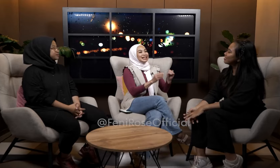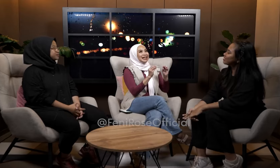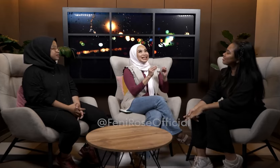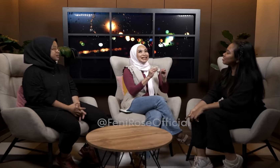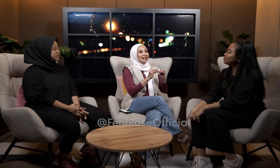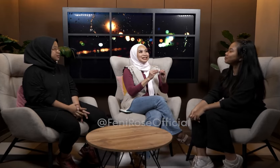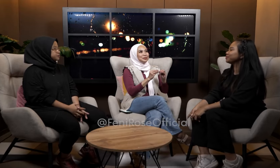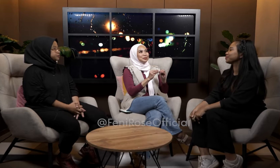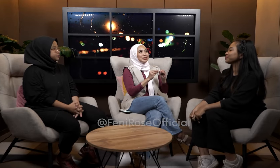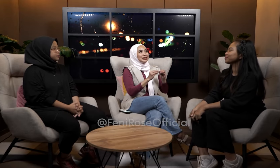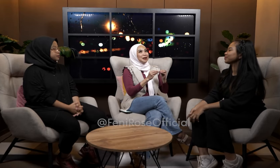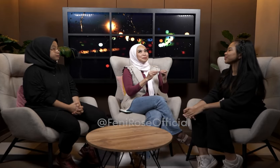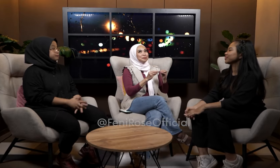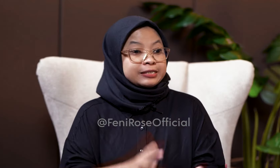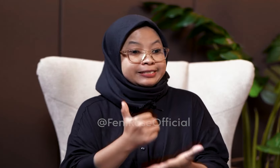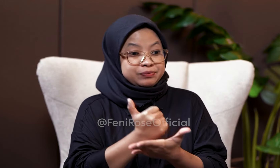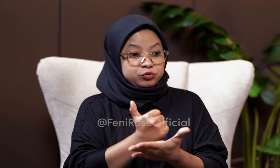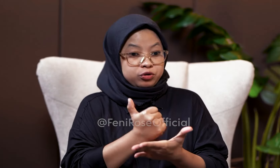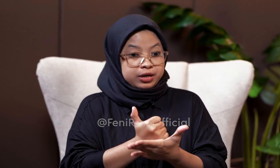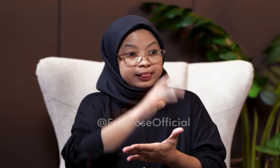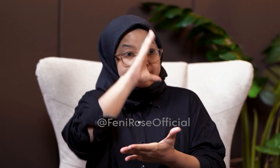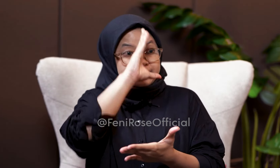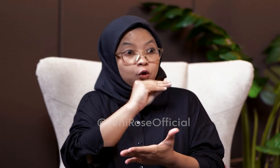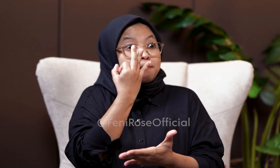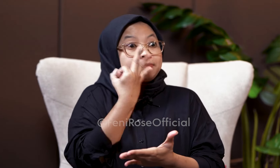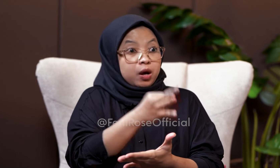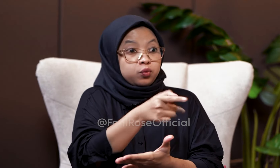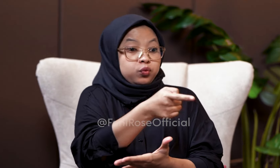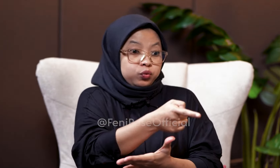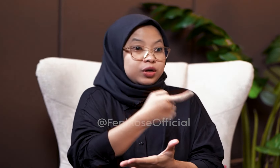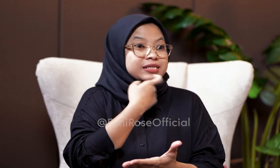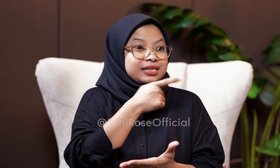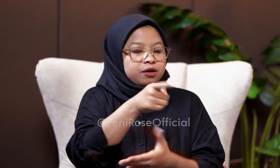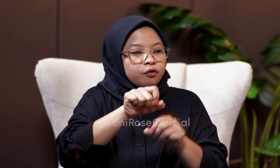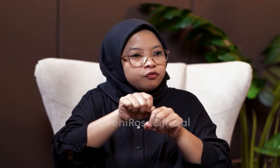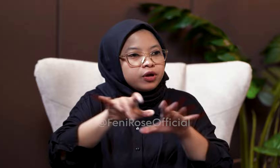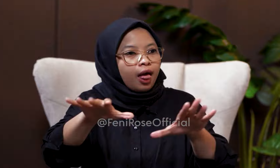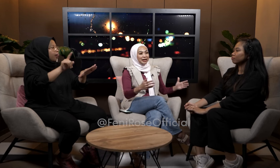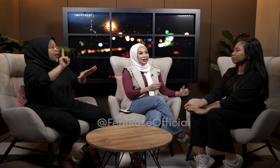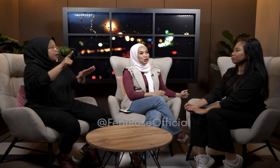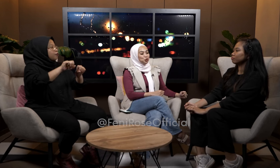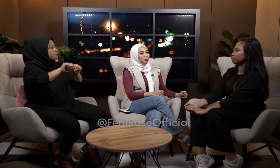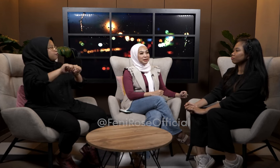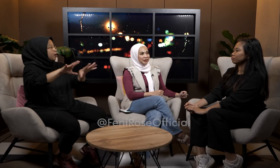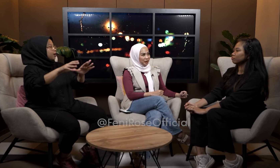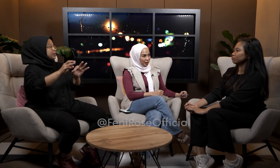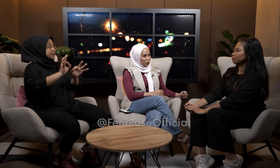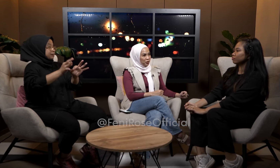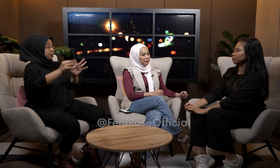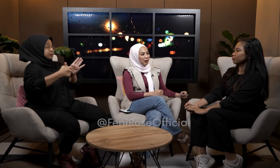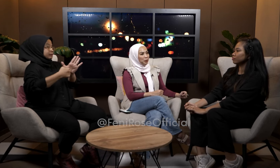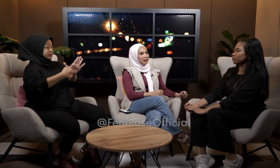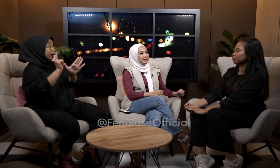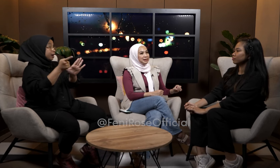Nah ini kan kita baru tahu dan kemudian juga viral gitu ya Ada yang memviralkan dari juru bahasa isyarat juga bahwa di